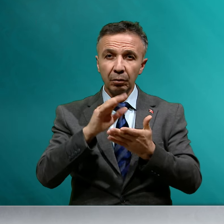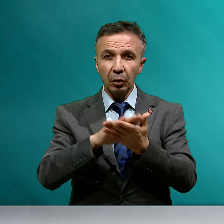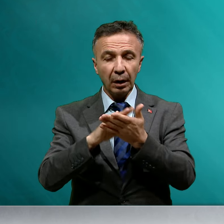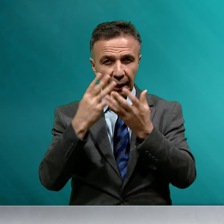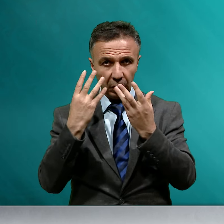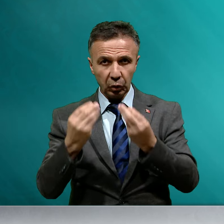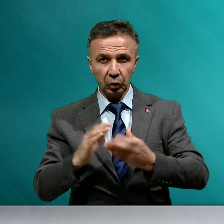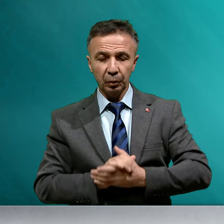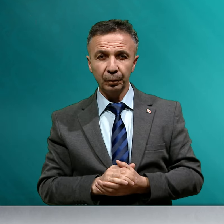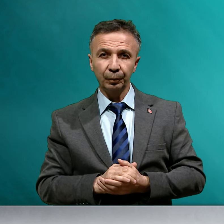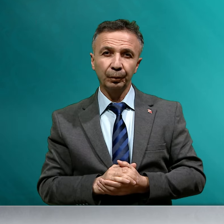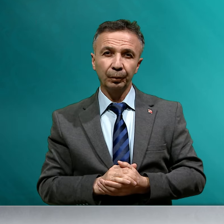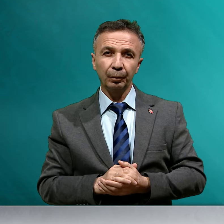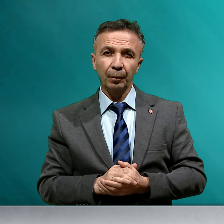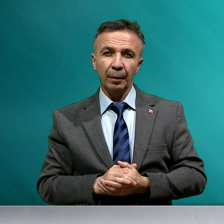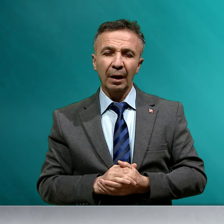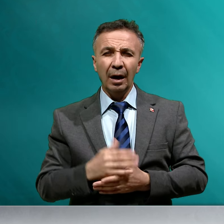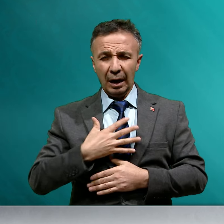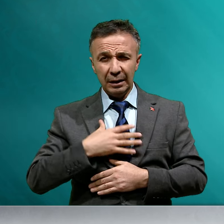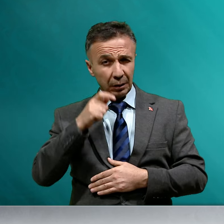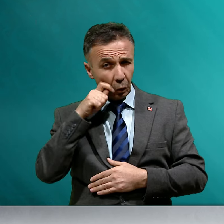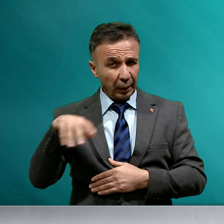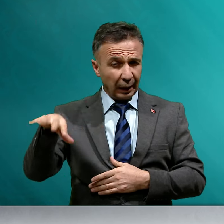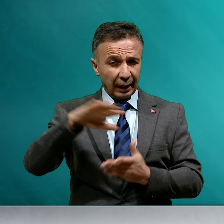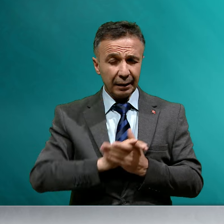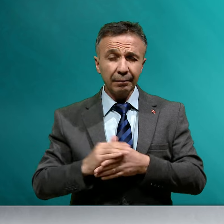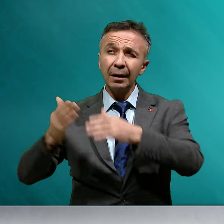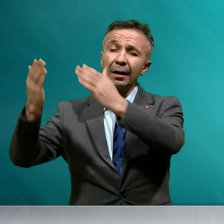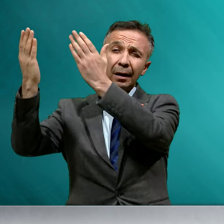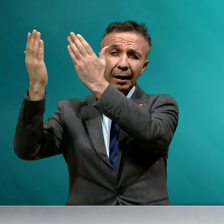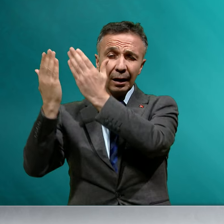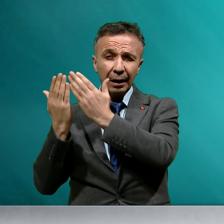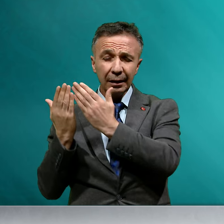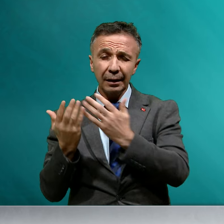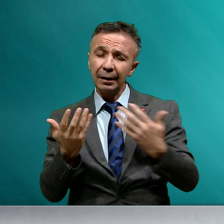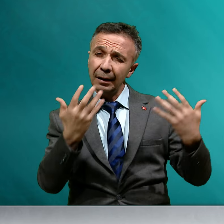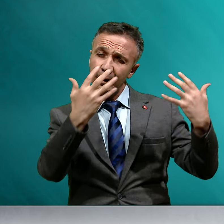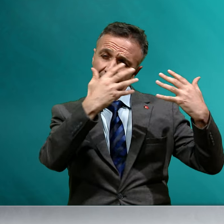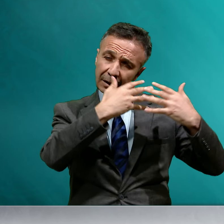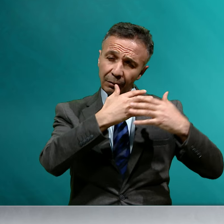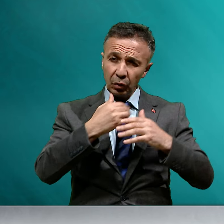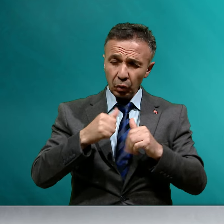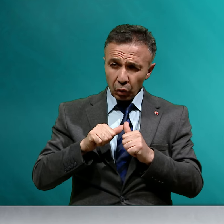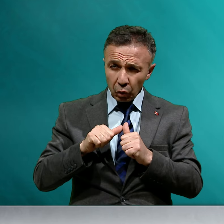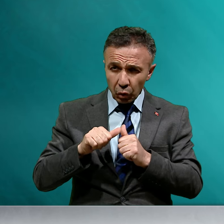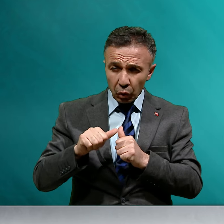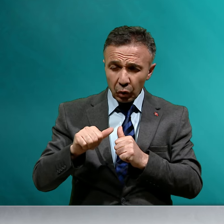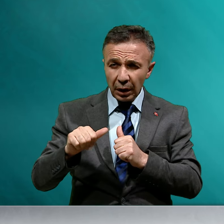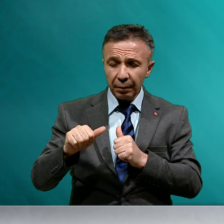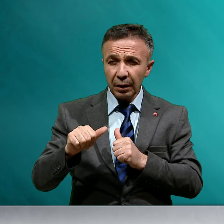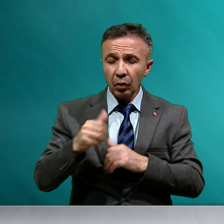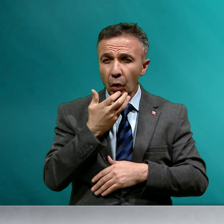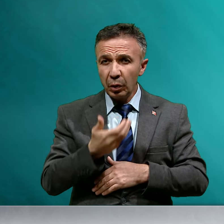Aziz müminler, Kadir Gecesini uzunca bir ömürden daha bereketli